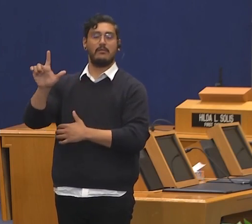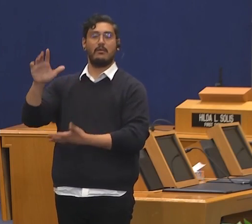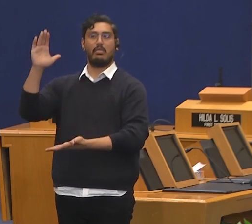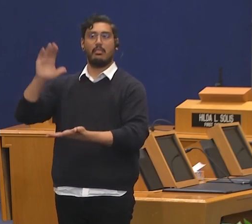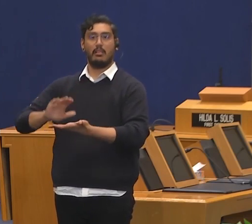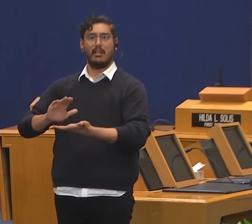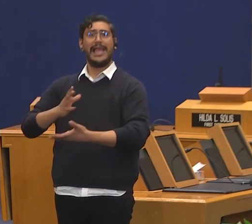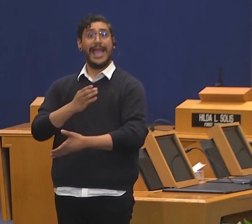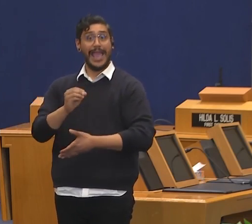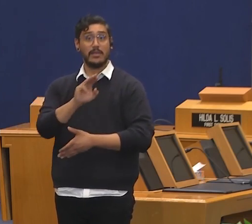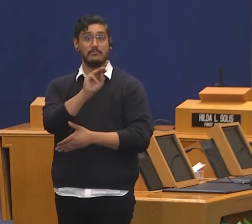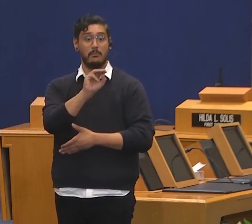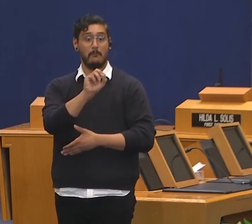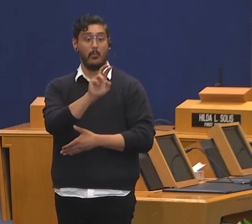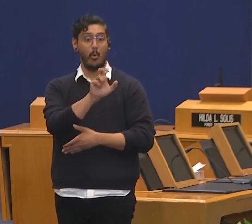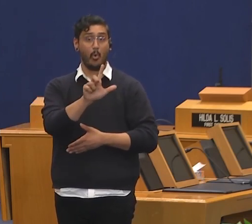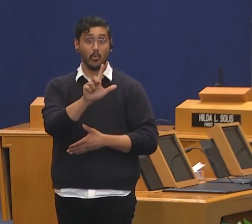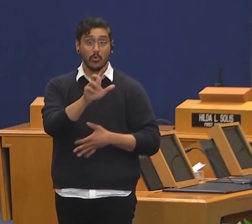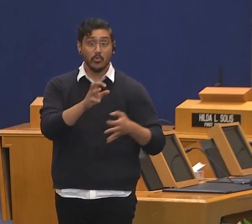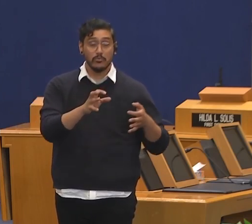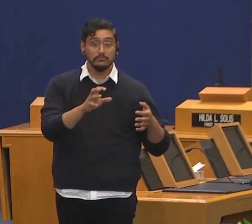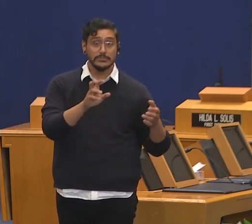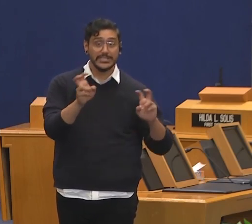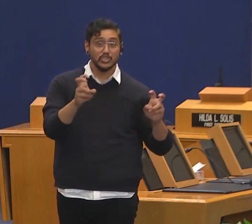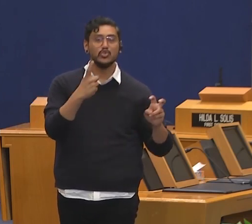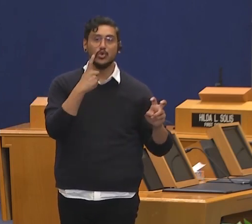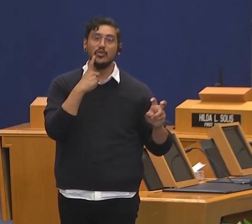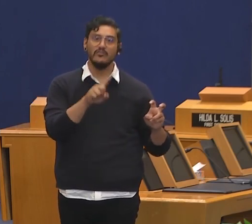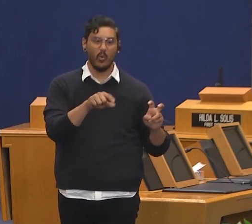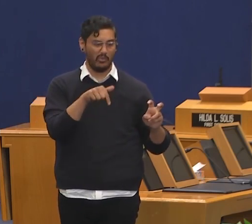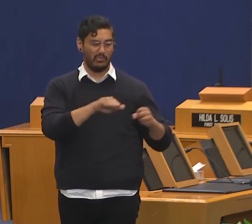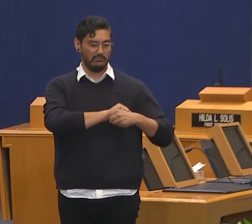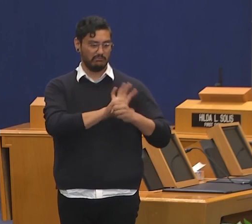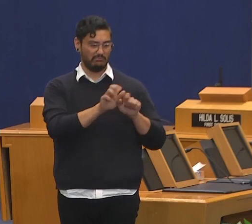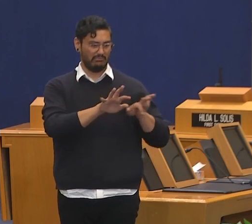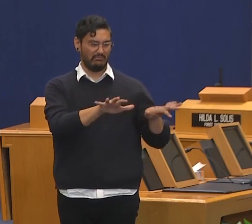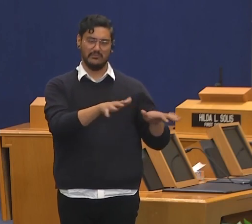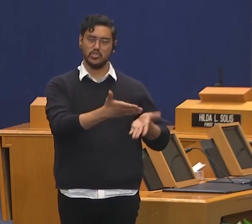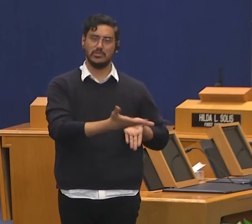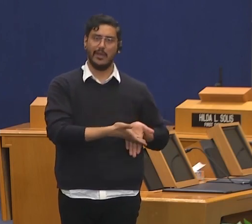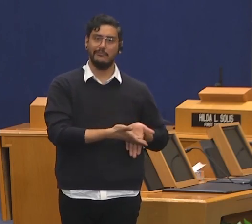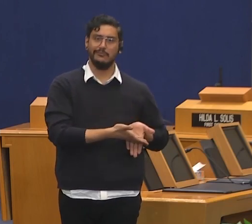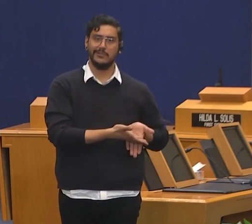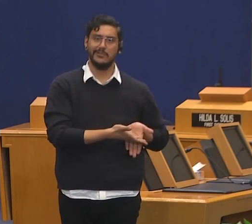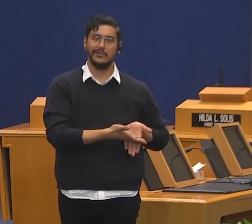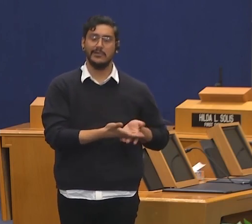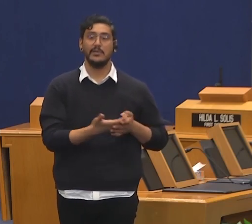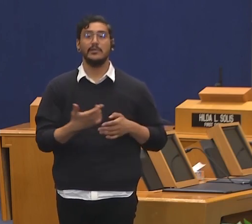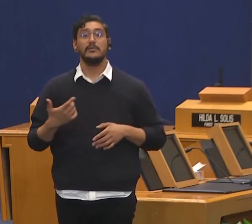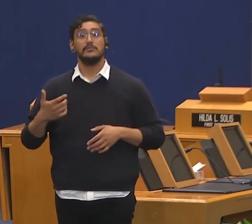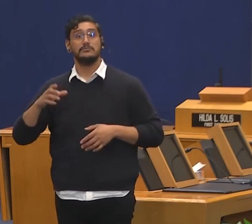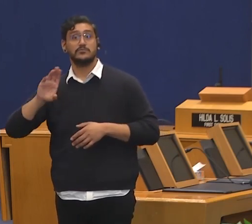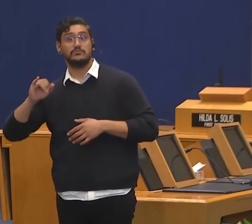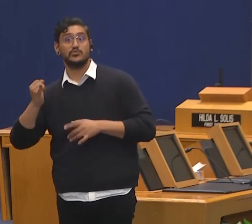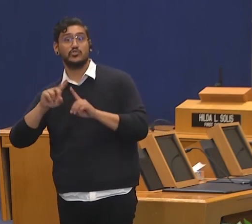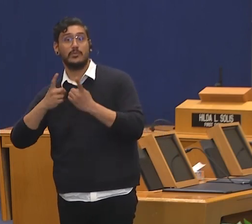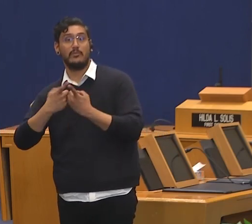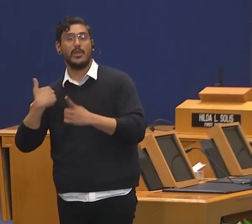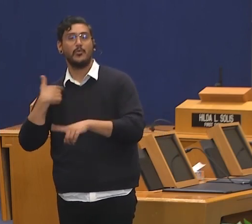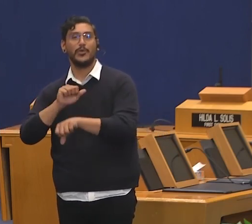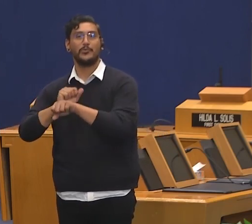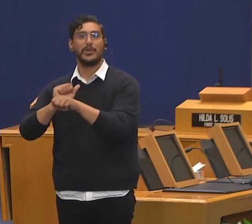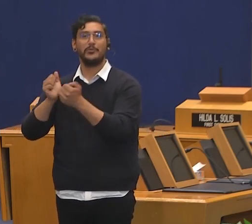obligación moral de ayudar a detener el esparcimiento de esta pandemia. La Fiscalía ha estado cooperando con nuestros socios